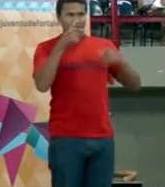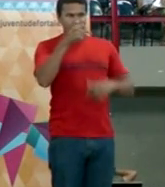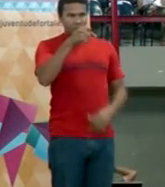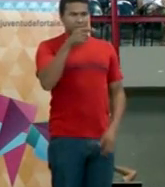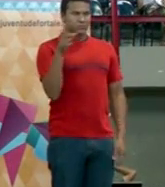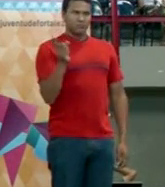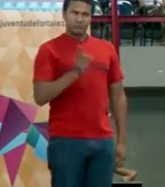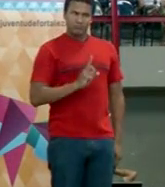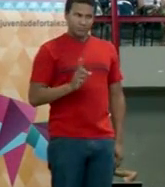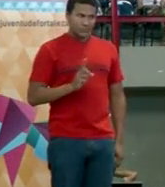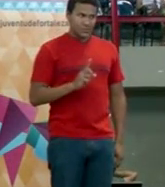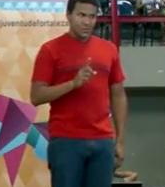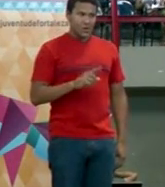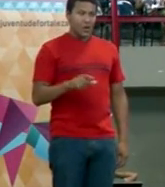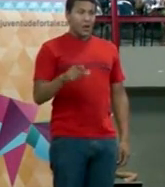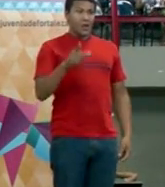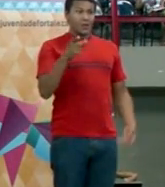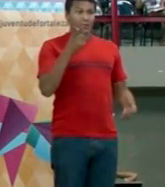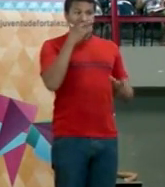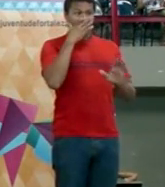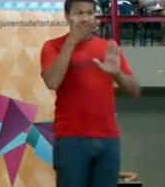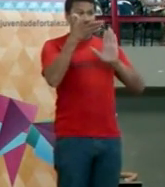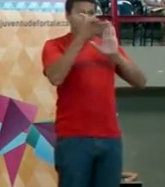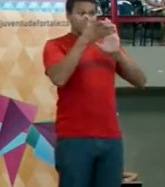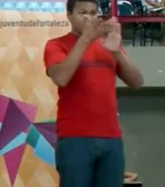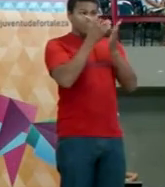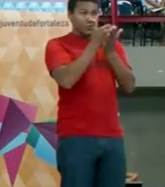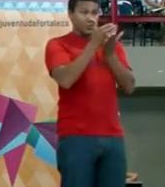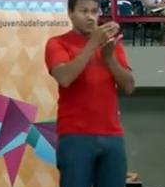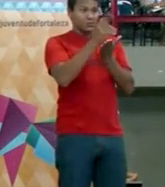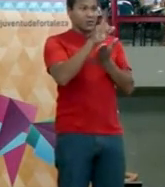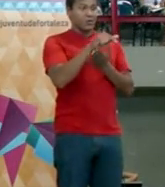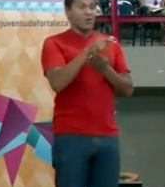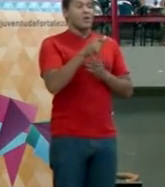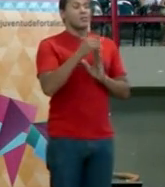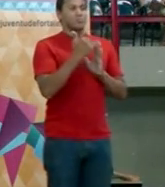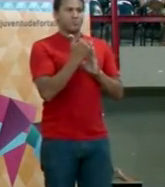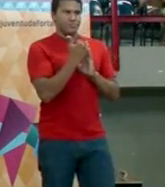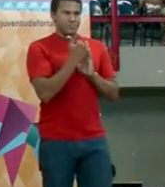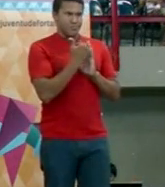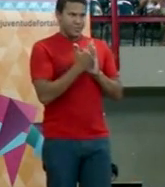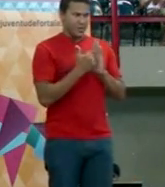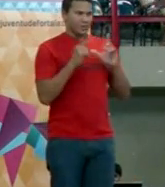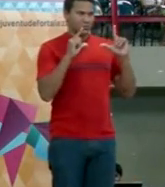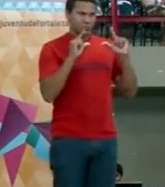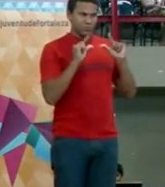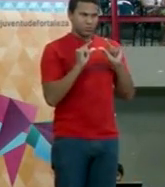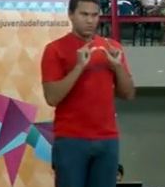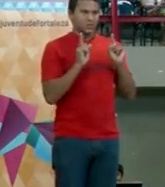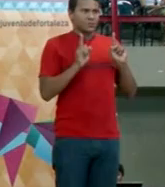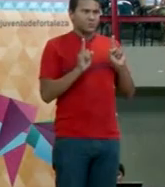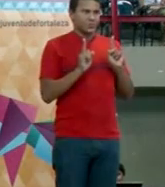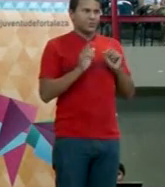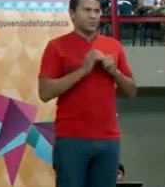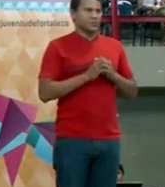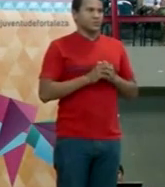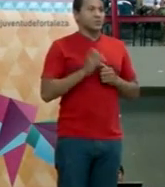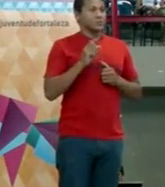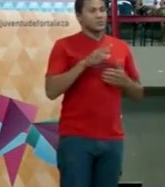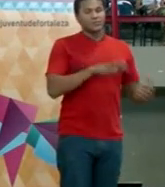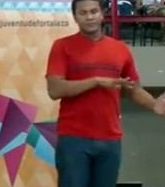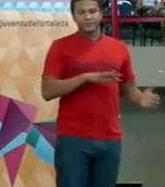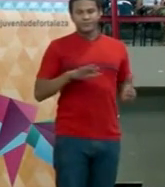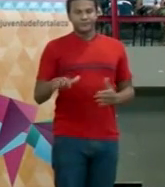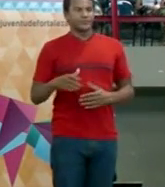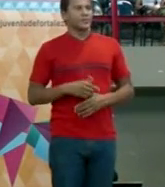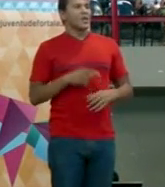menor. Nós já falamos isso pelo menos em 2 encontros. Tá? A outra pergunta. Qual assunto